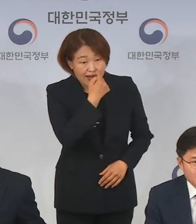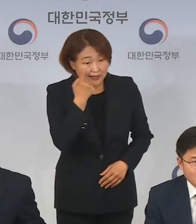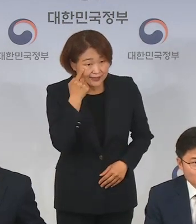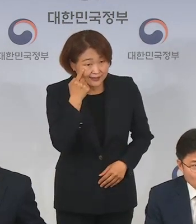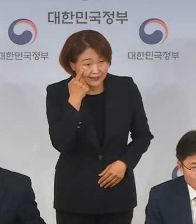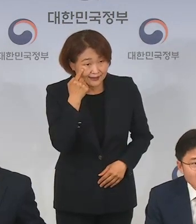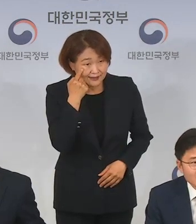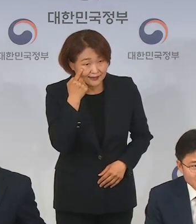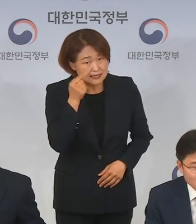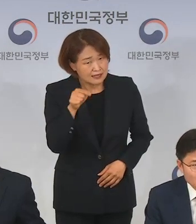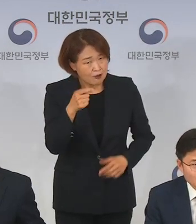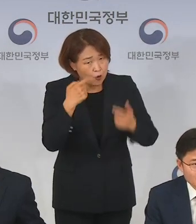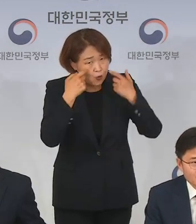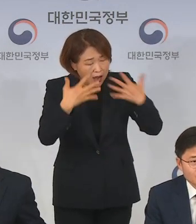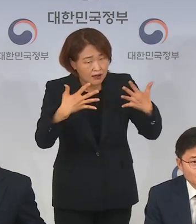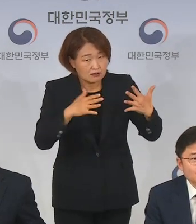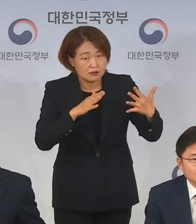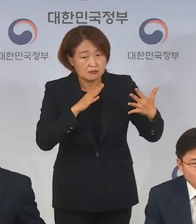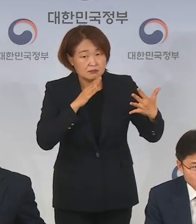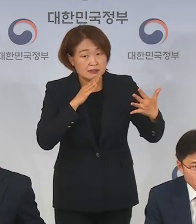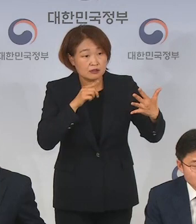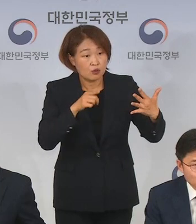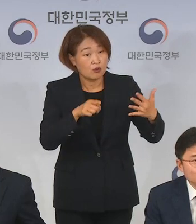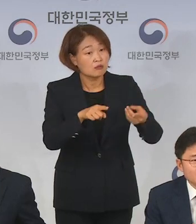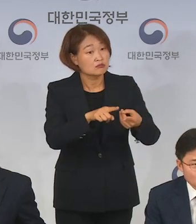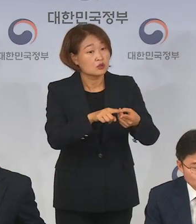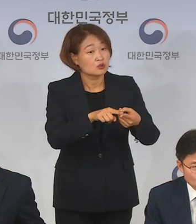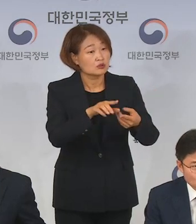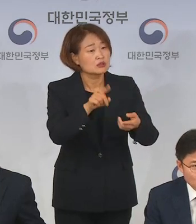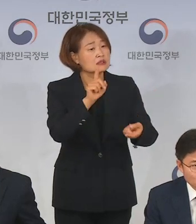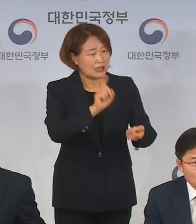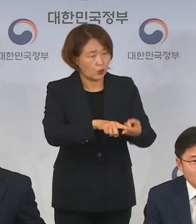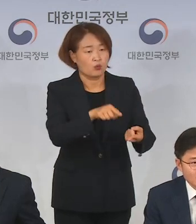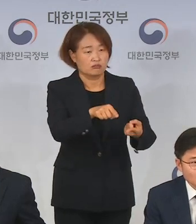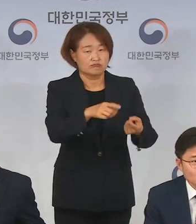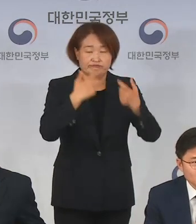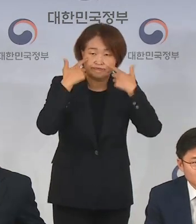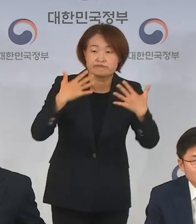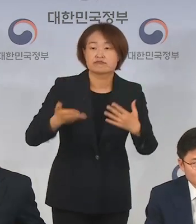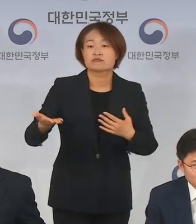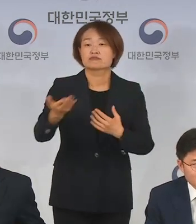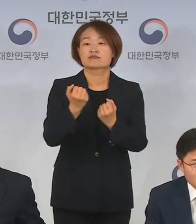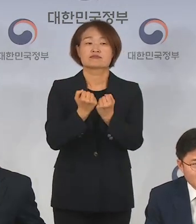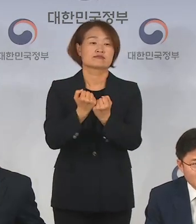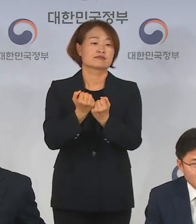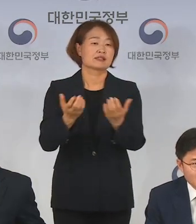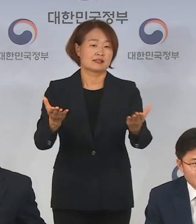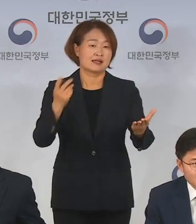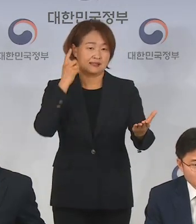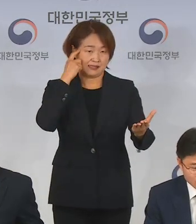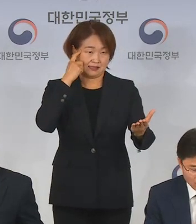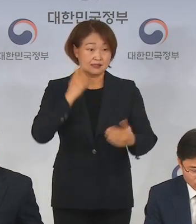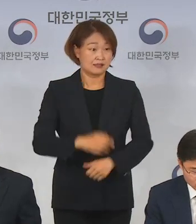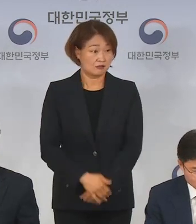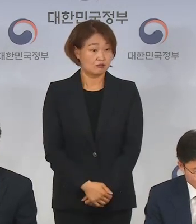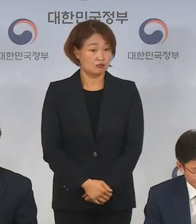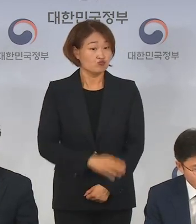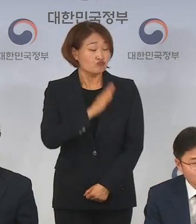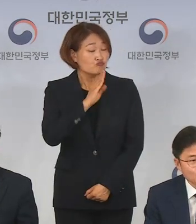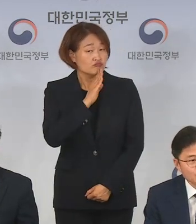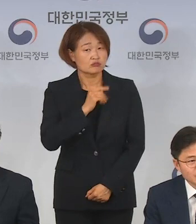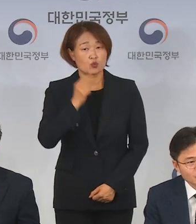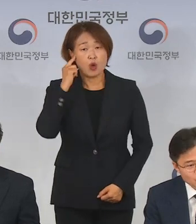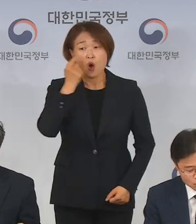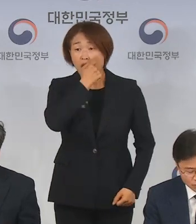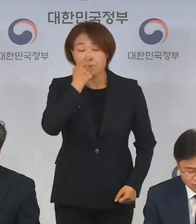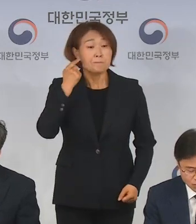부분이 명확하게 있다면 그 부분은 저희들이 그 부분대로 또 명확하게 설명을 드릴 겁니다. 그거는 당연히 저희들이